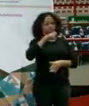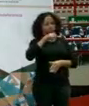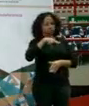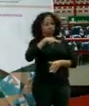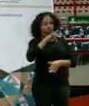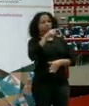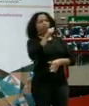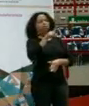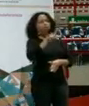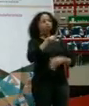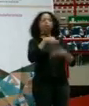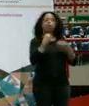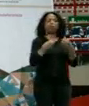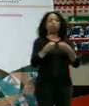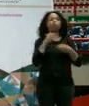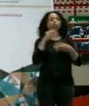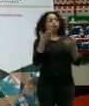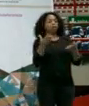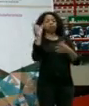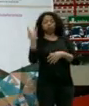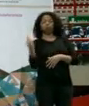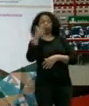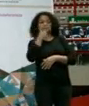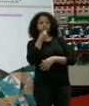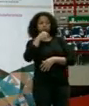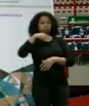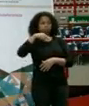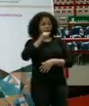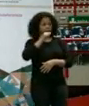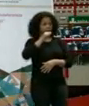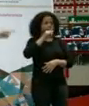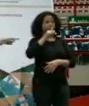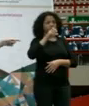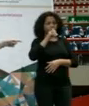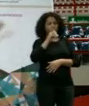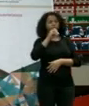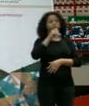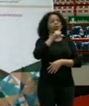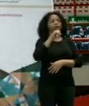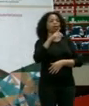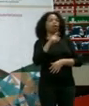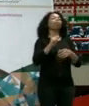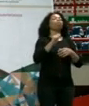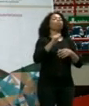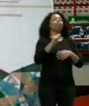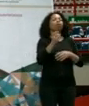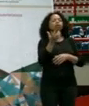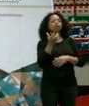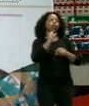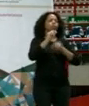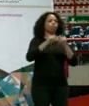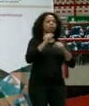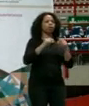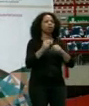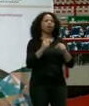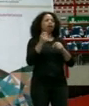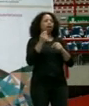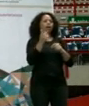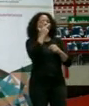vou proibir todos vocês, países europeus, de comercializar com a Inglaterra. Será um